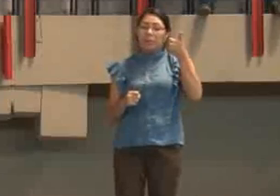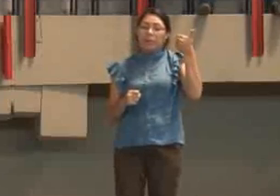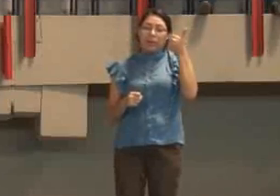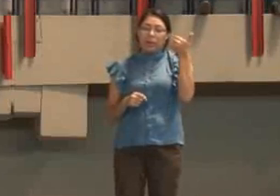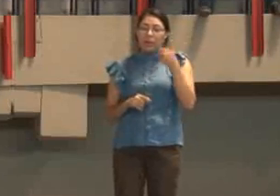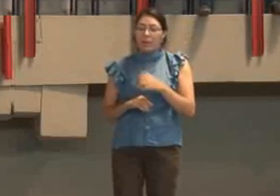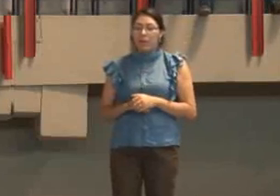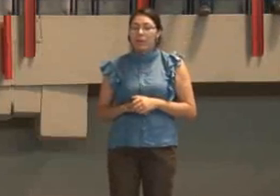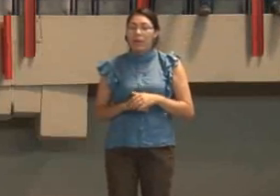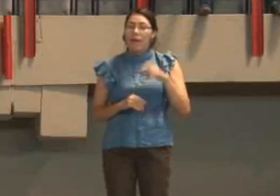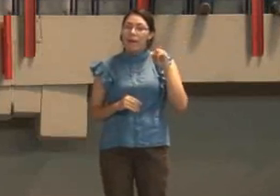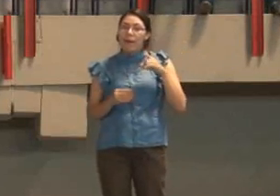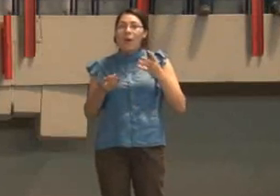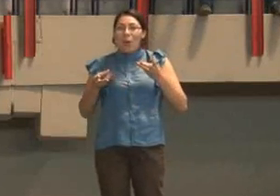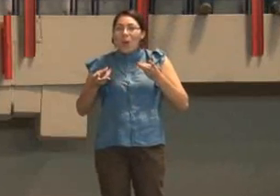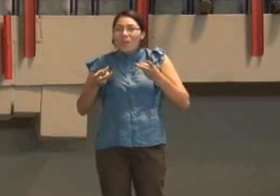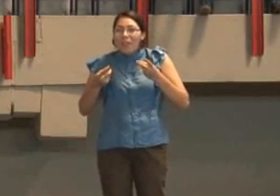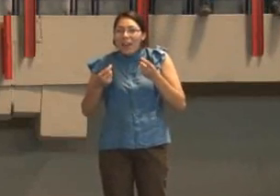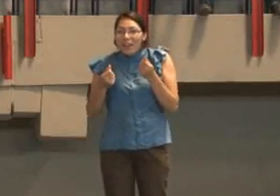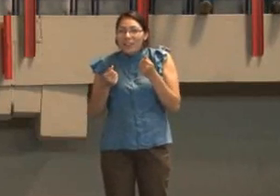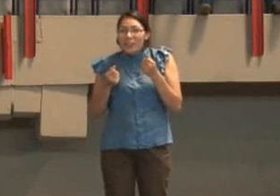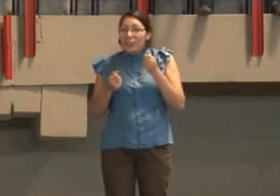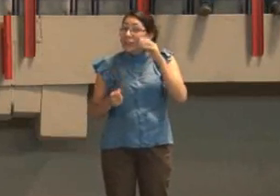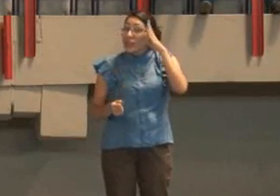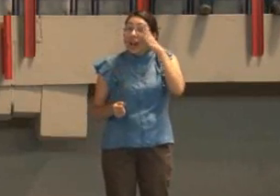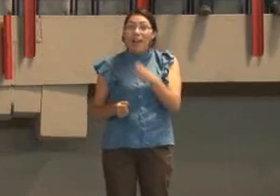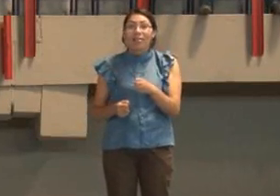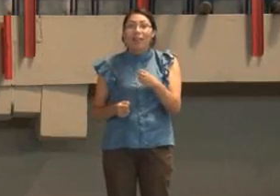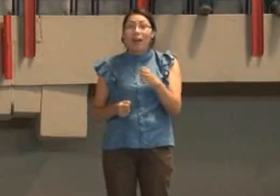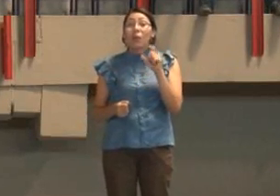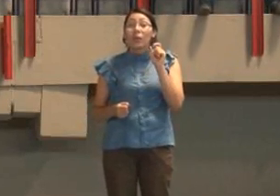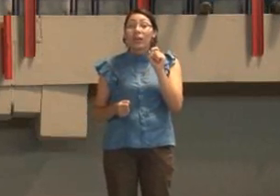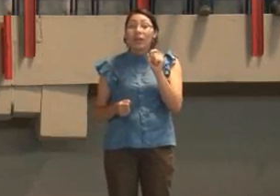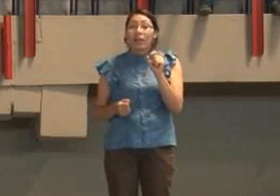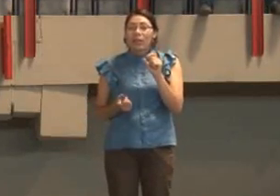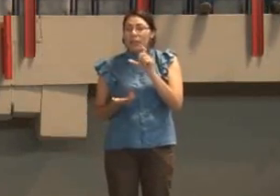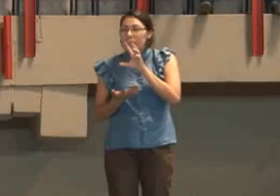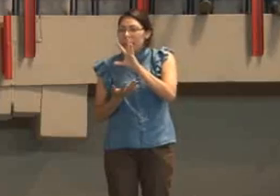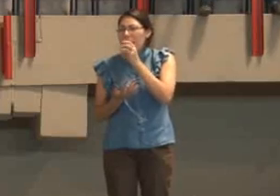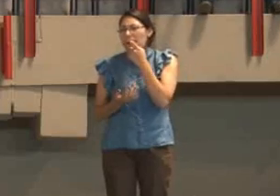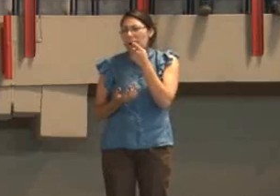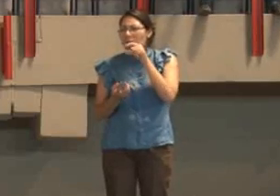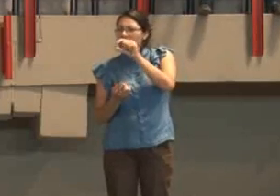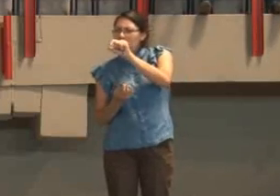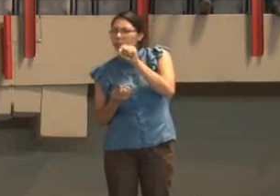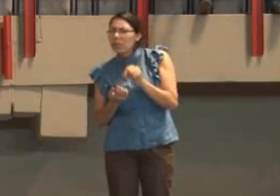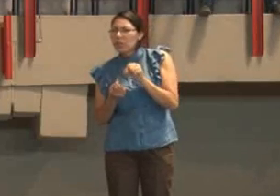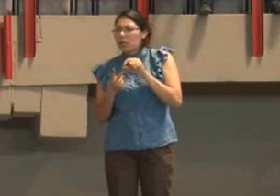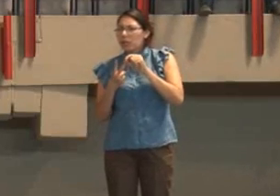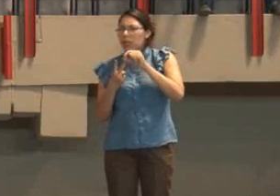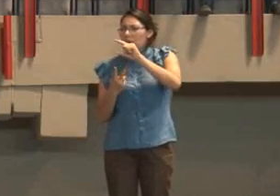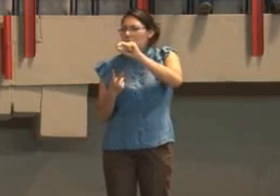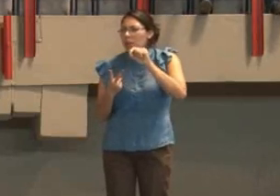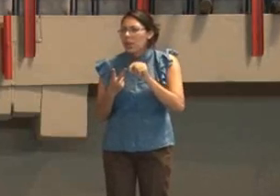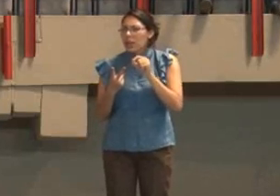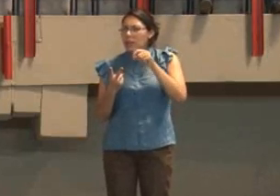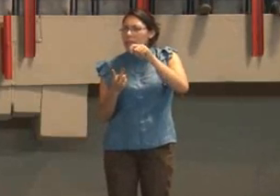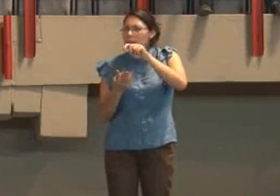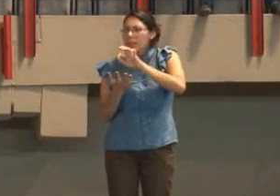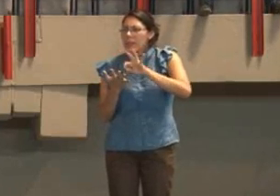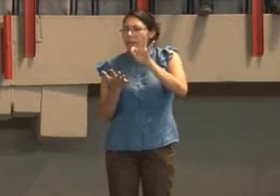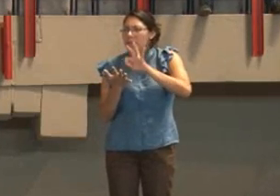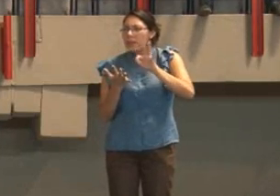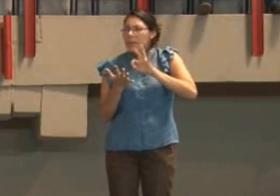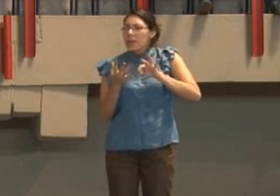de contagem direta. O que é a contagem direta? É aquela que você escreve elemento por elemento. Então, eu vou fazer o seguinte: eu vou dizer que o